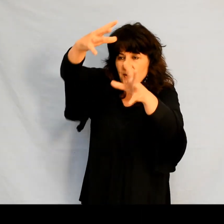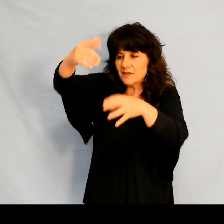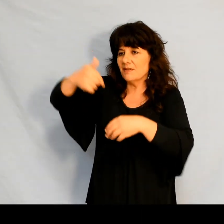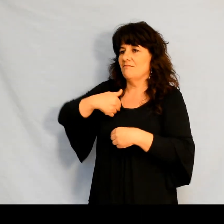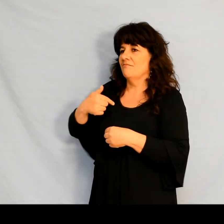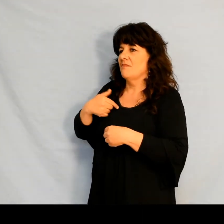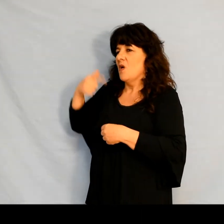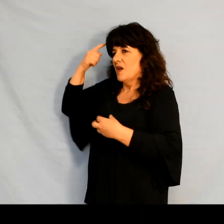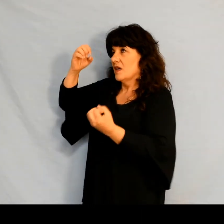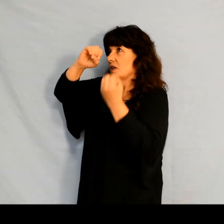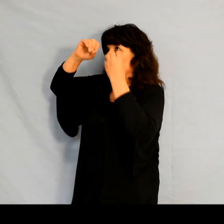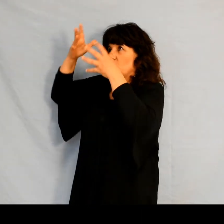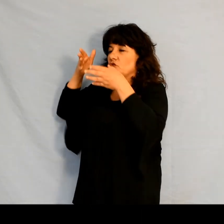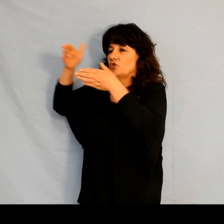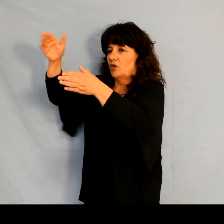pensées.